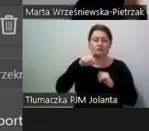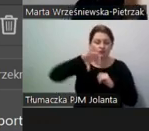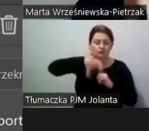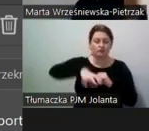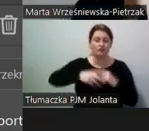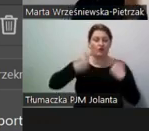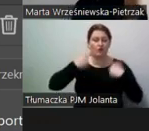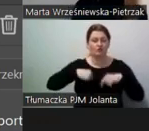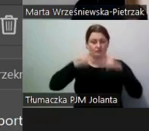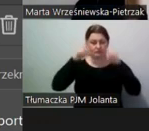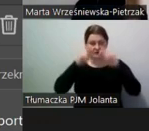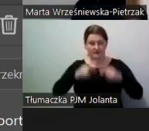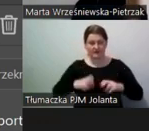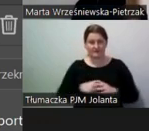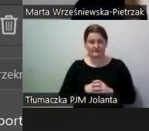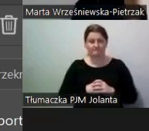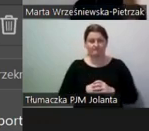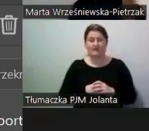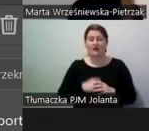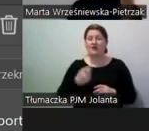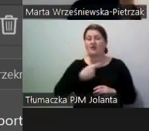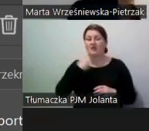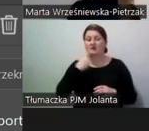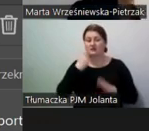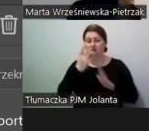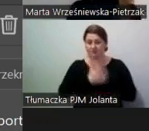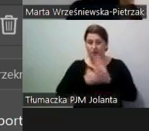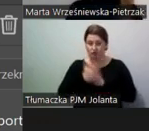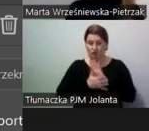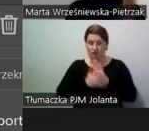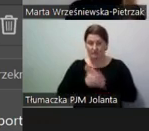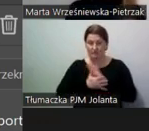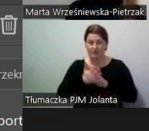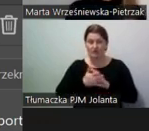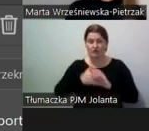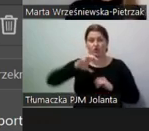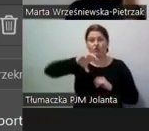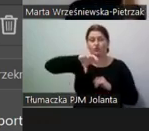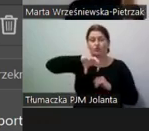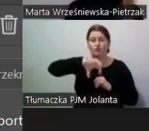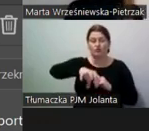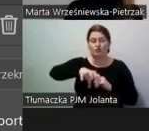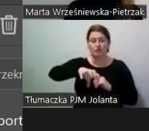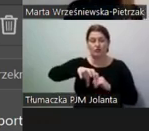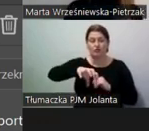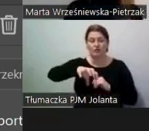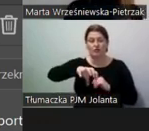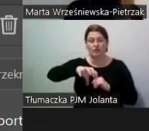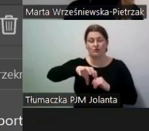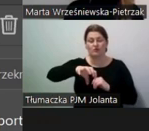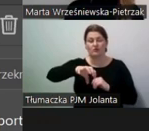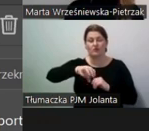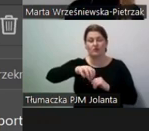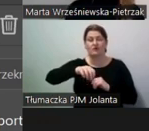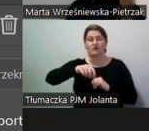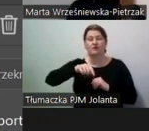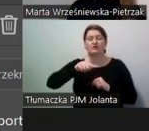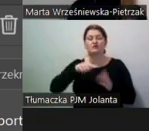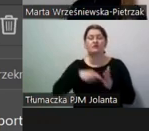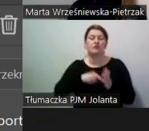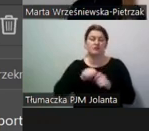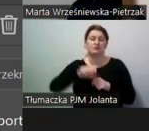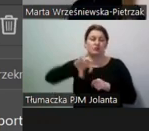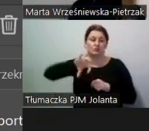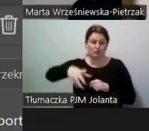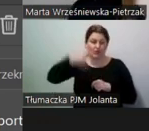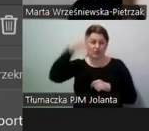osób badanych. W zakresie języka migowego oczywiście grupą, do której odnosimy wynik, jest grupa